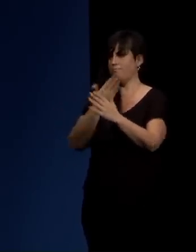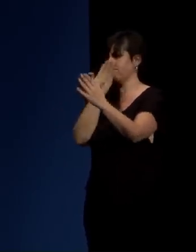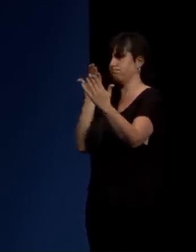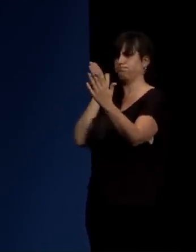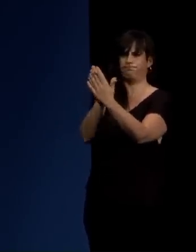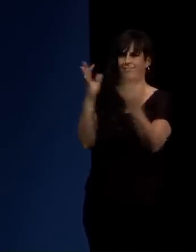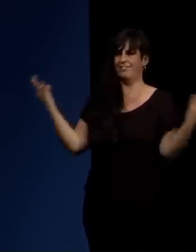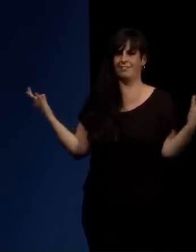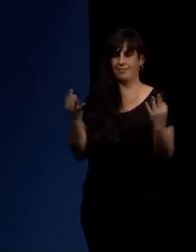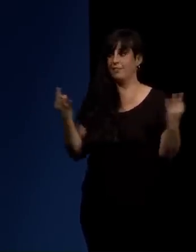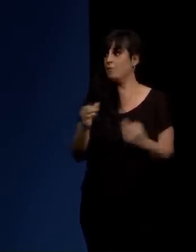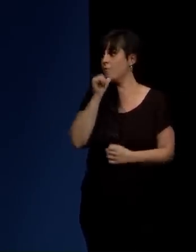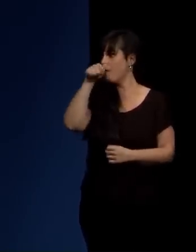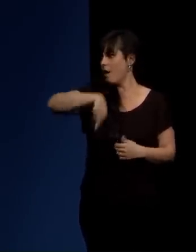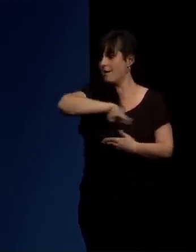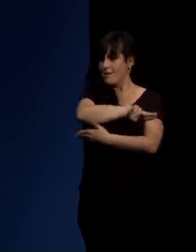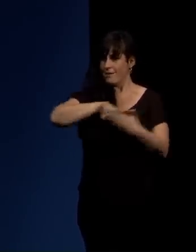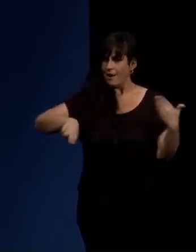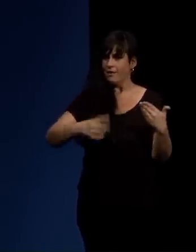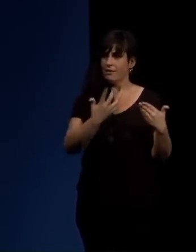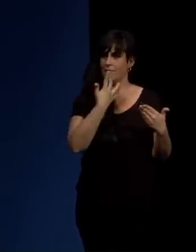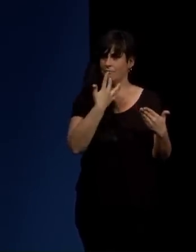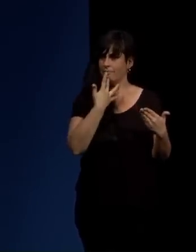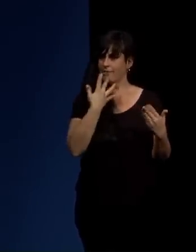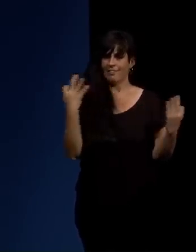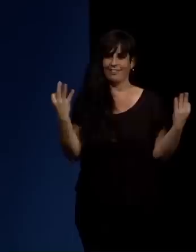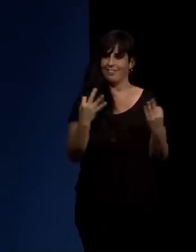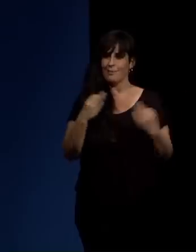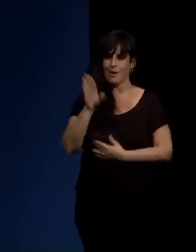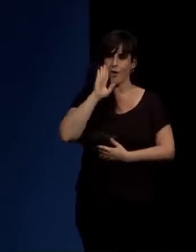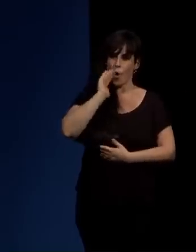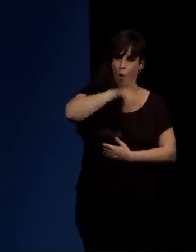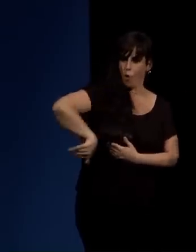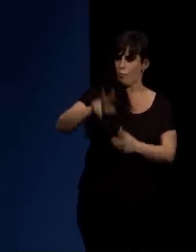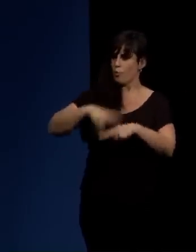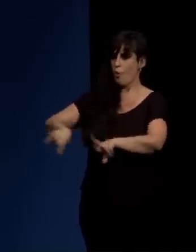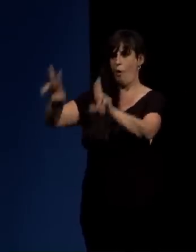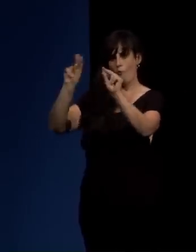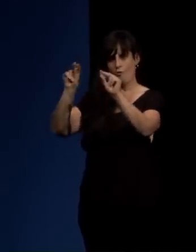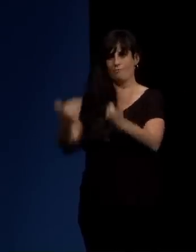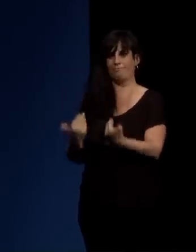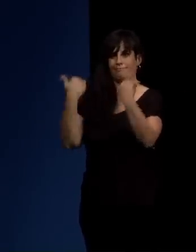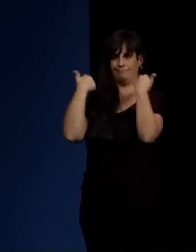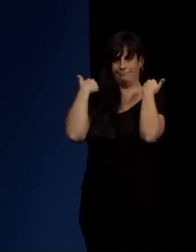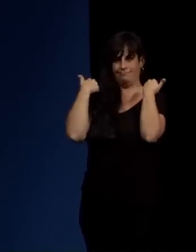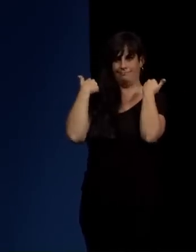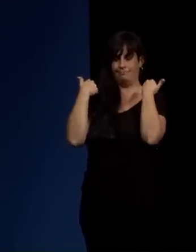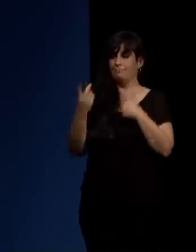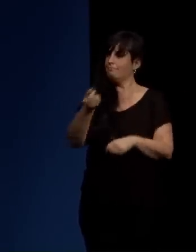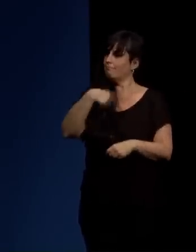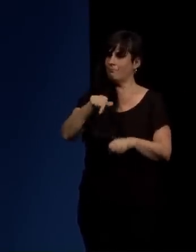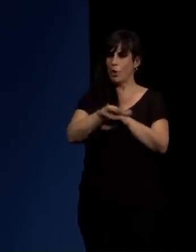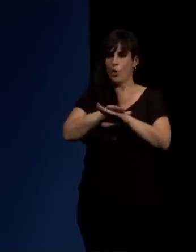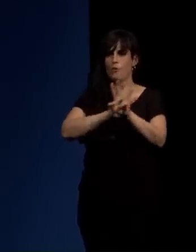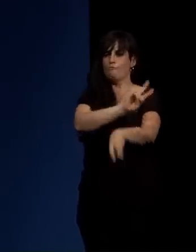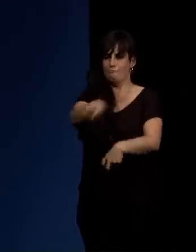goberno. Galicia, en cambio, ten que ser o principio do fin da corrupción como forma de goberno. Temos que rexenerar